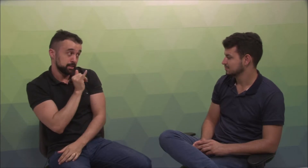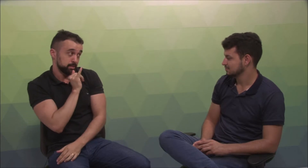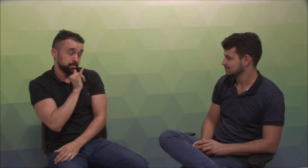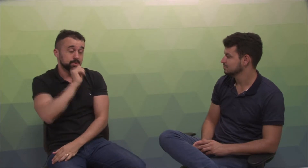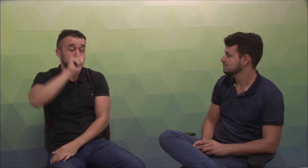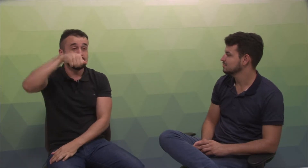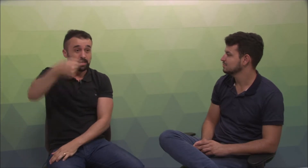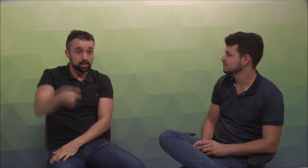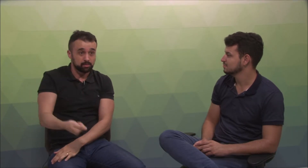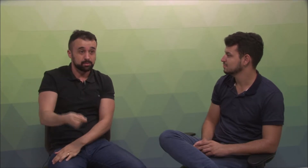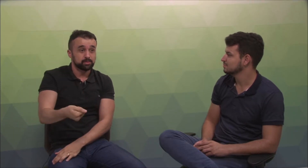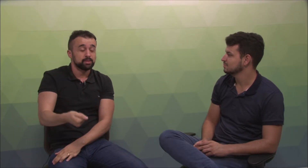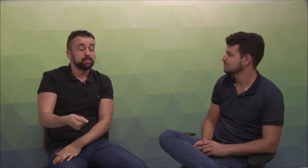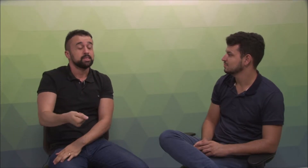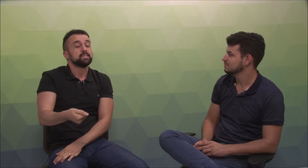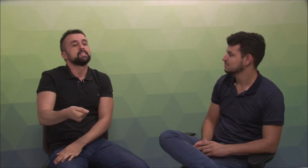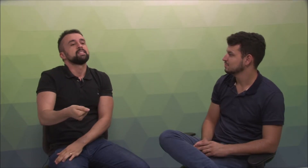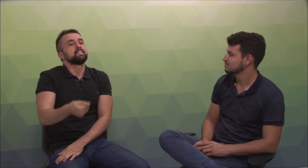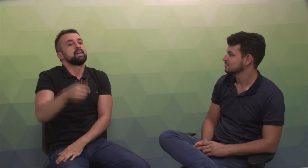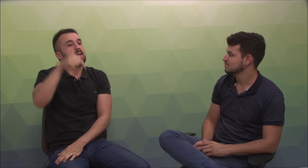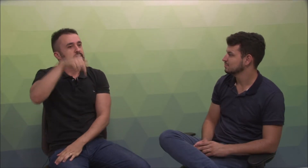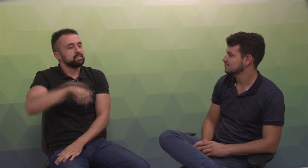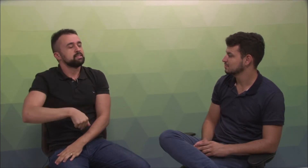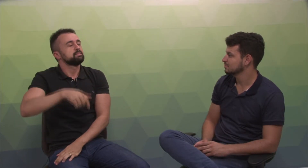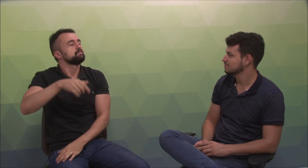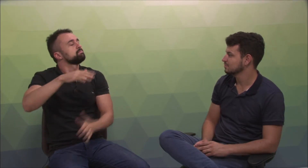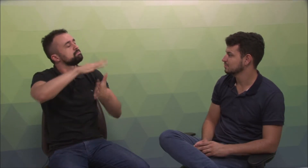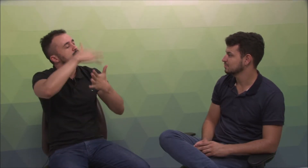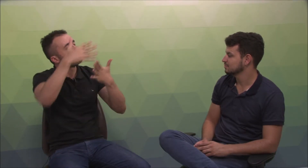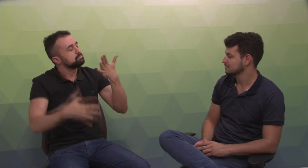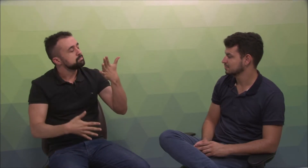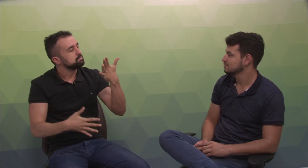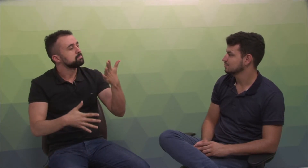exemplo, o sinal de fevereiro em Libras.